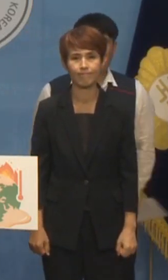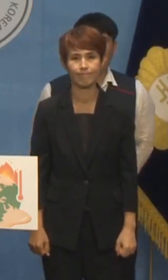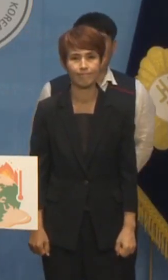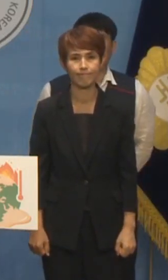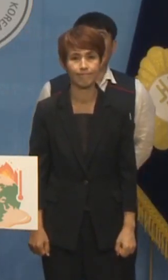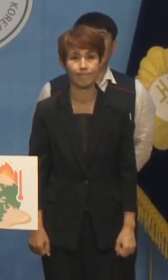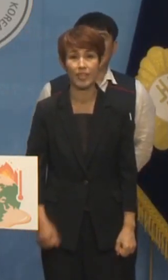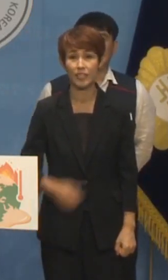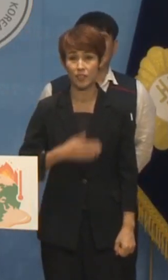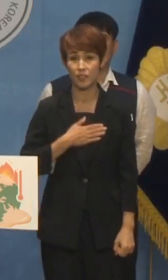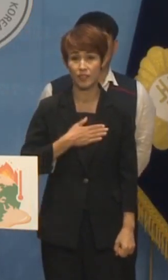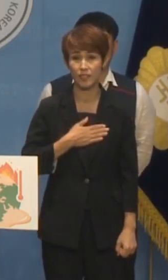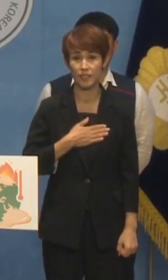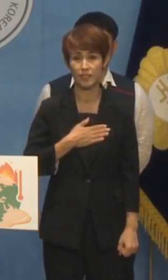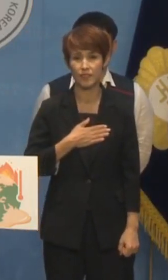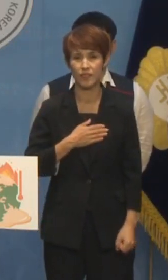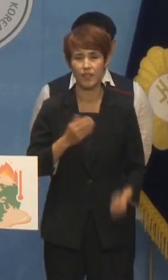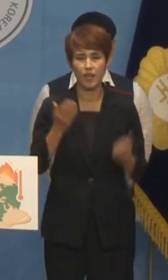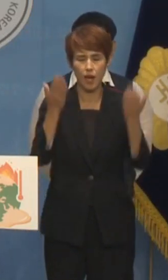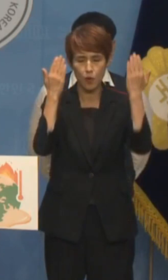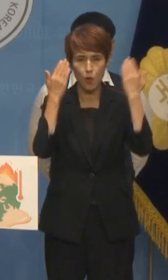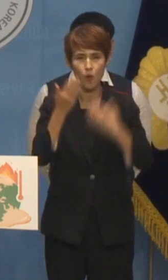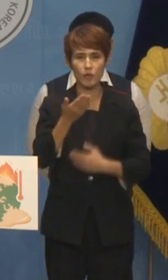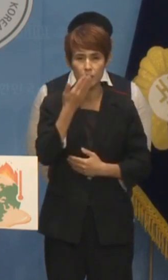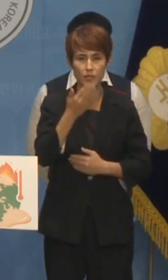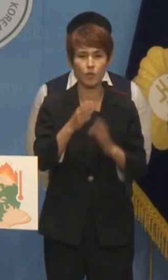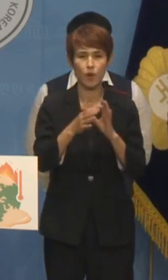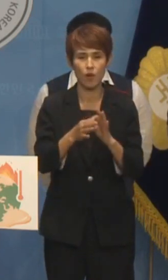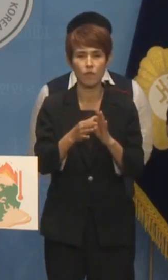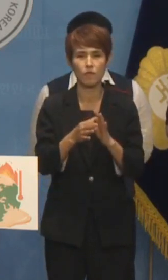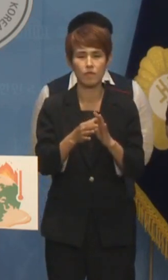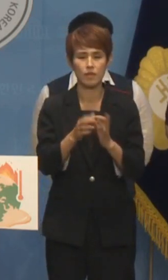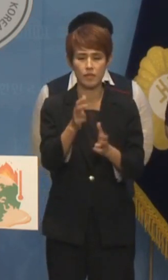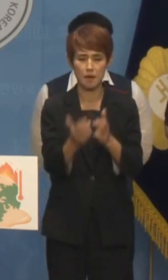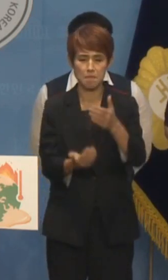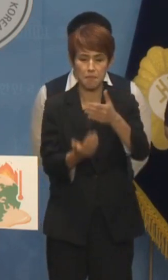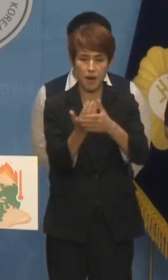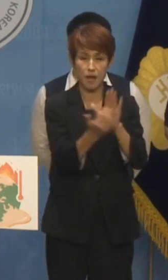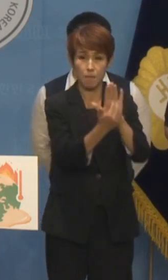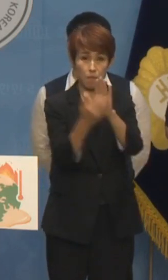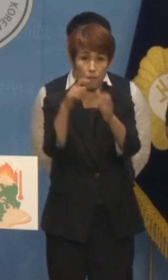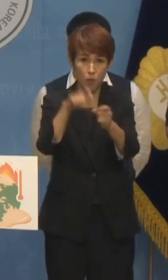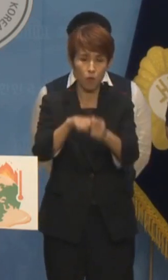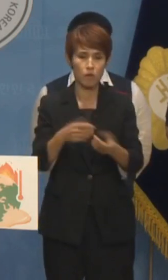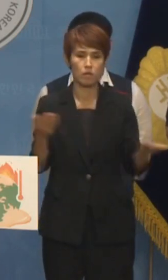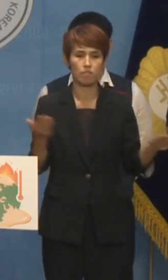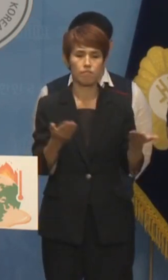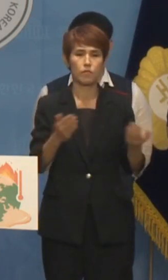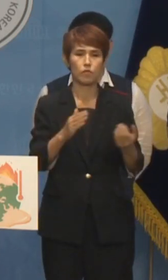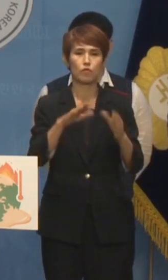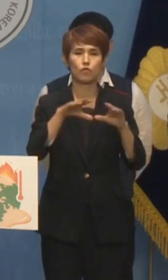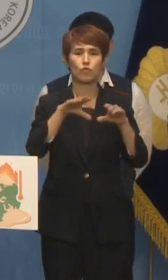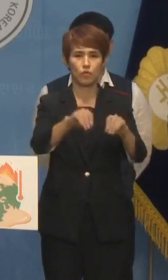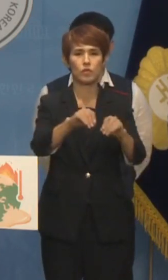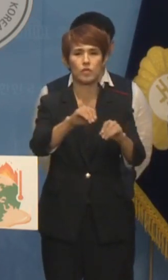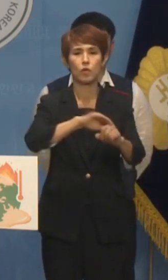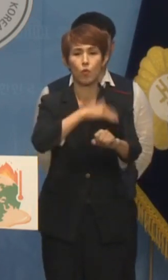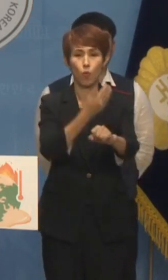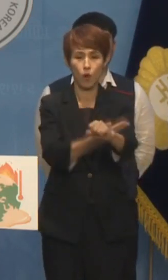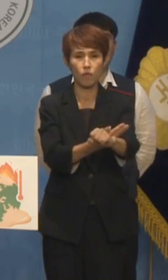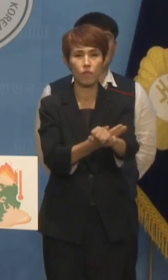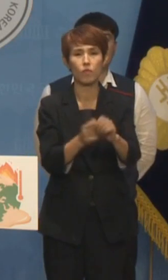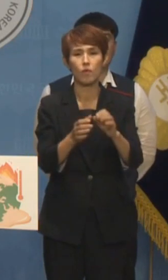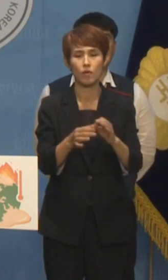예, 저는 이미 학교 급식 산재 사고 예방을 위해서 작업 중지권 강화를 하는 산업안전보건법을 발의한